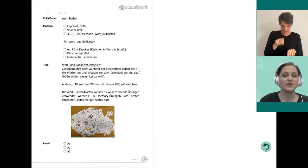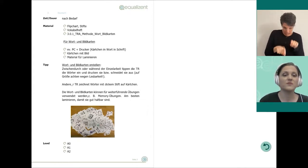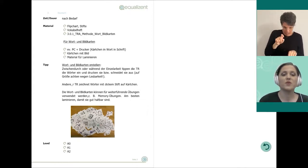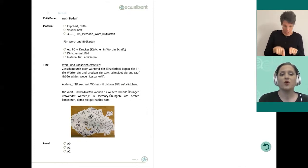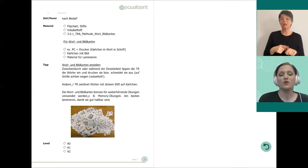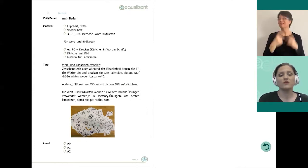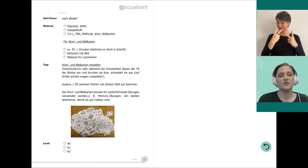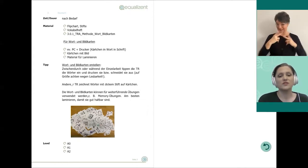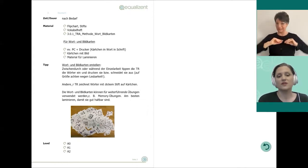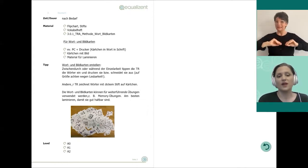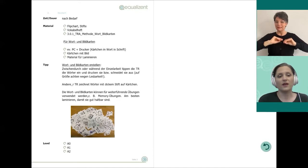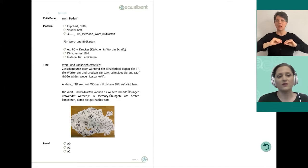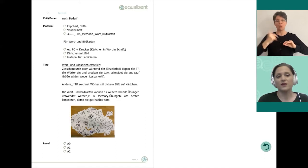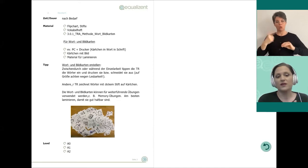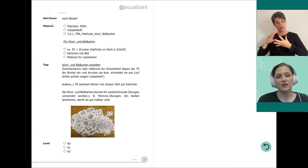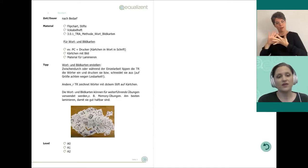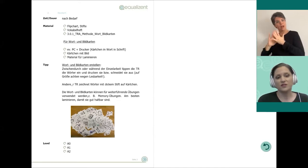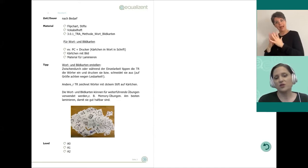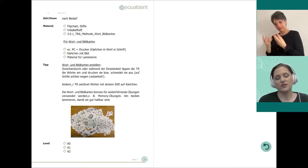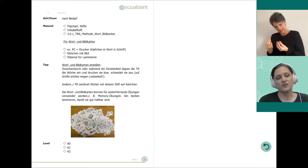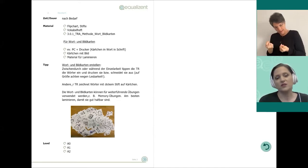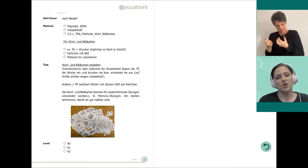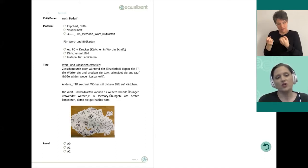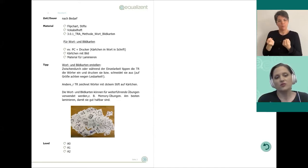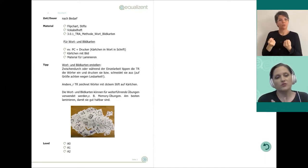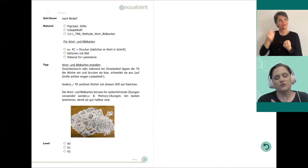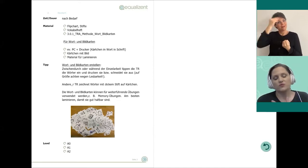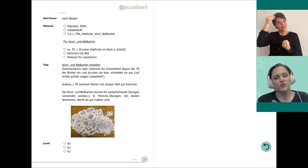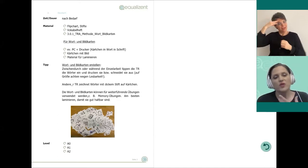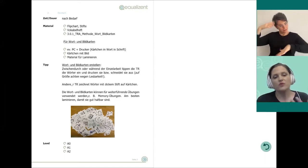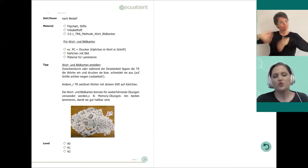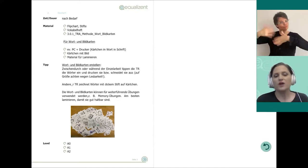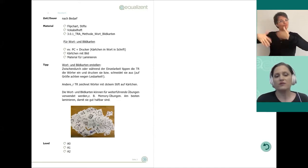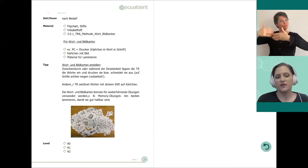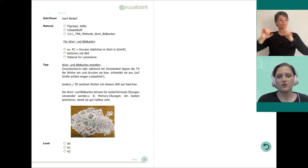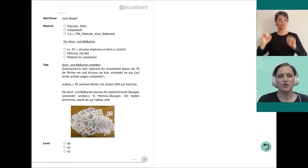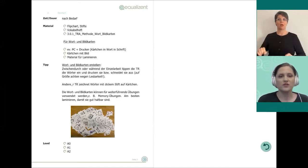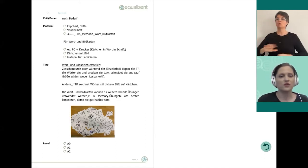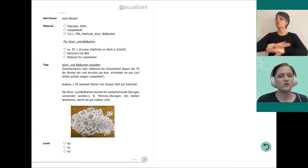geschult wird. Und das ist dann ein Lernwerkzeug, das Sie immer und